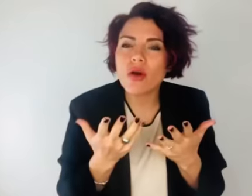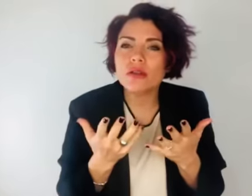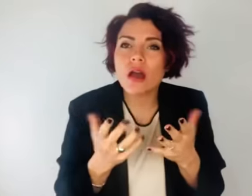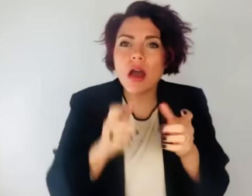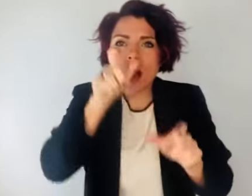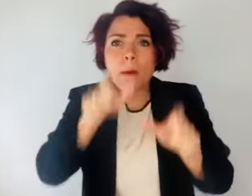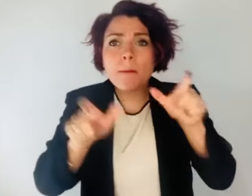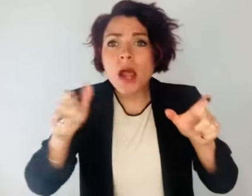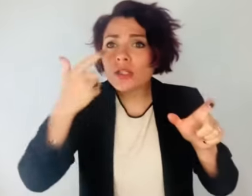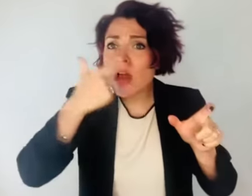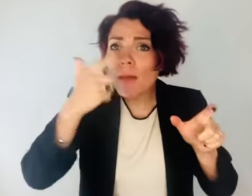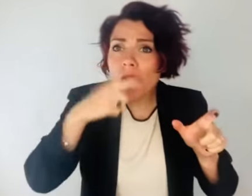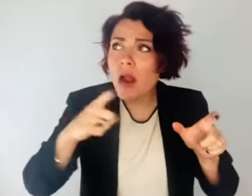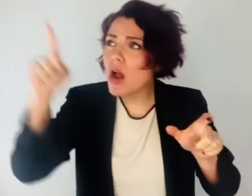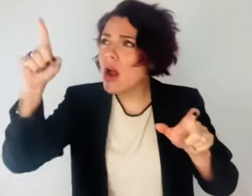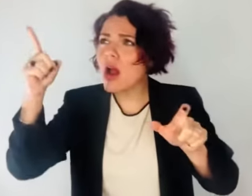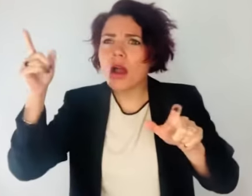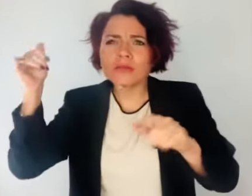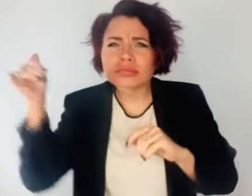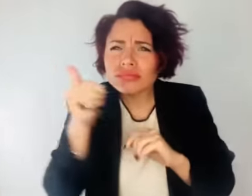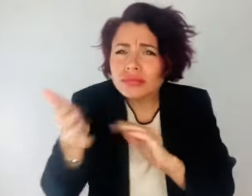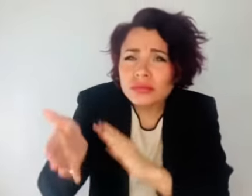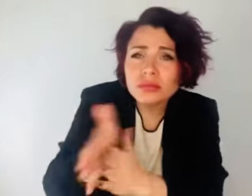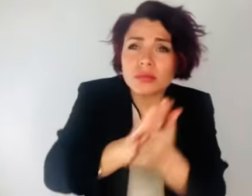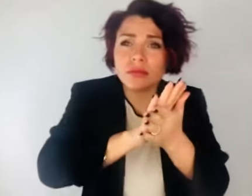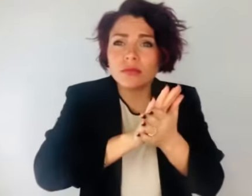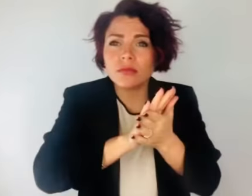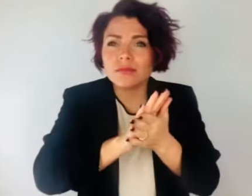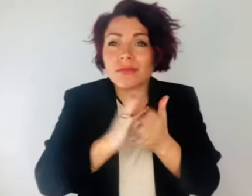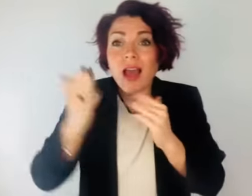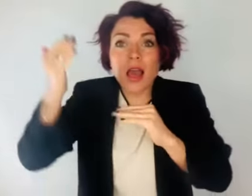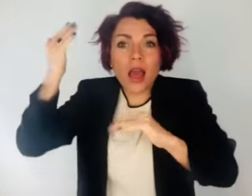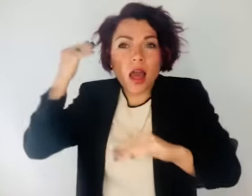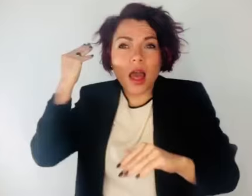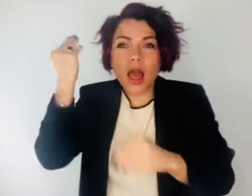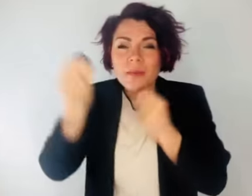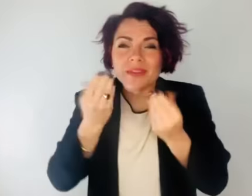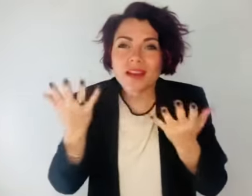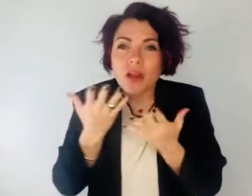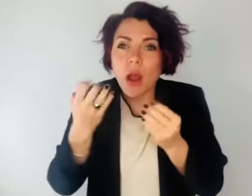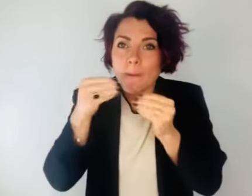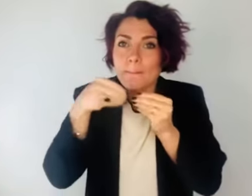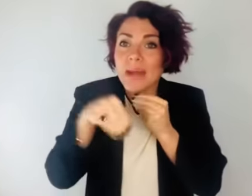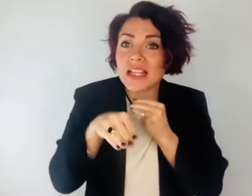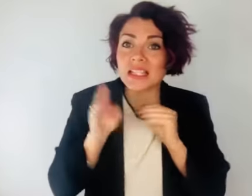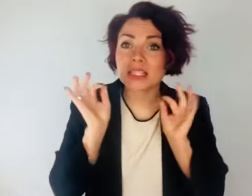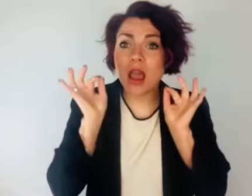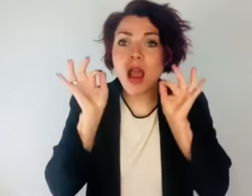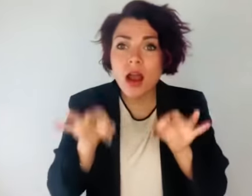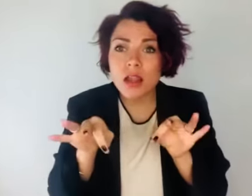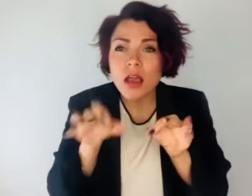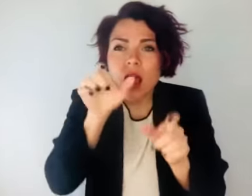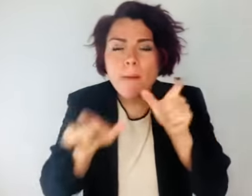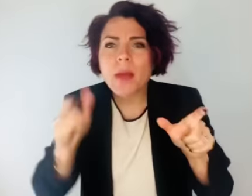sei dio sopprimesse tutti peccatori si credeva che quando sarebbe arrivato il messia avrebbe eliminato